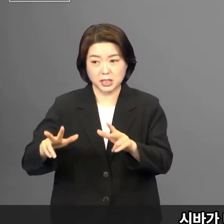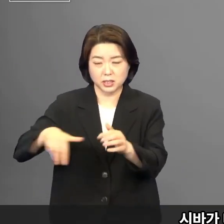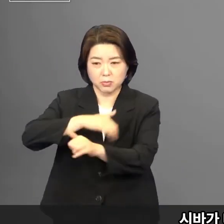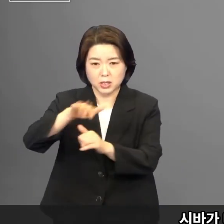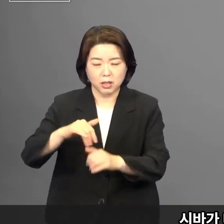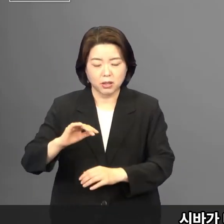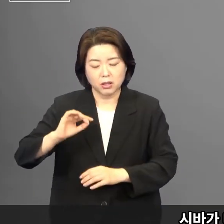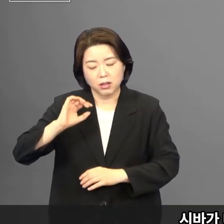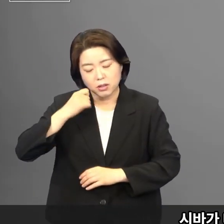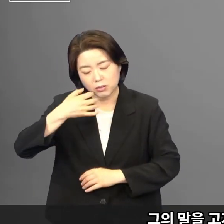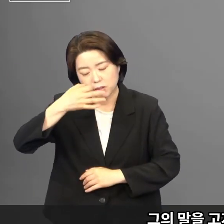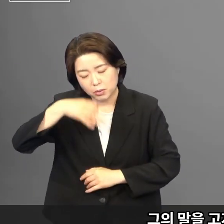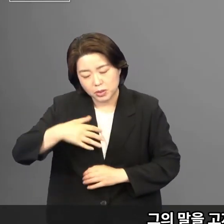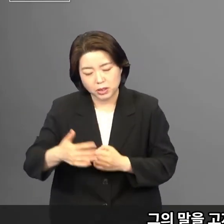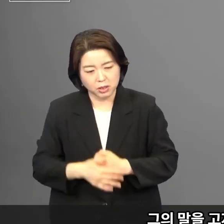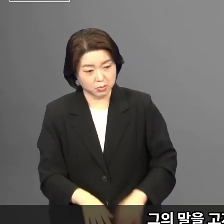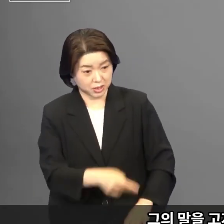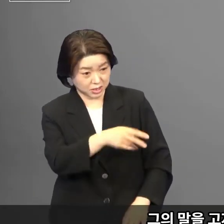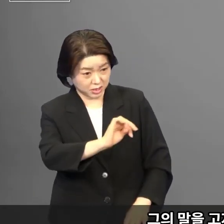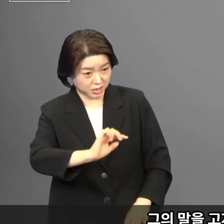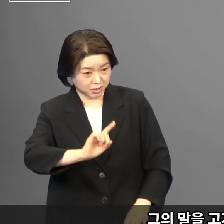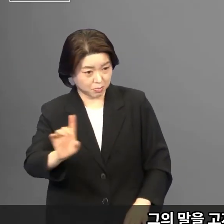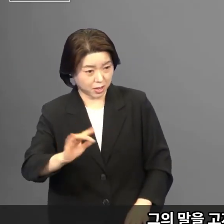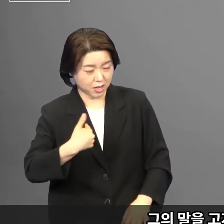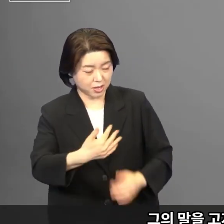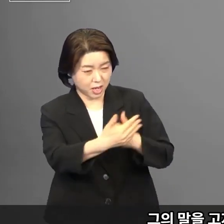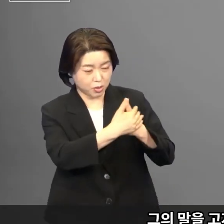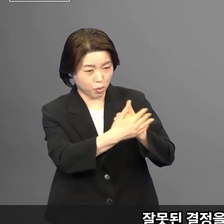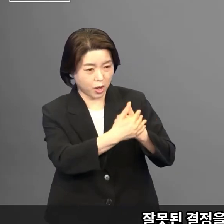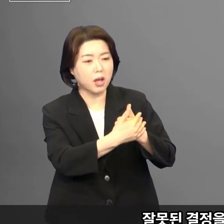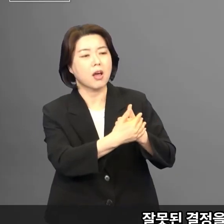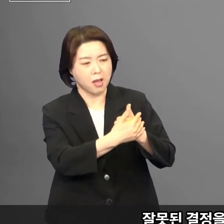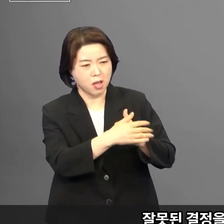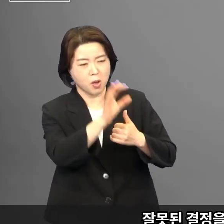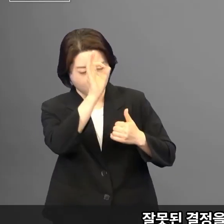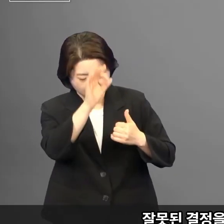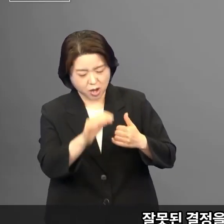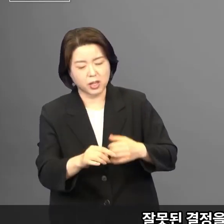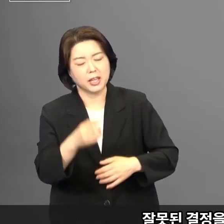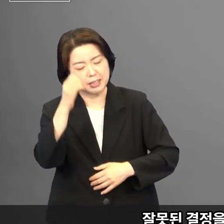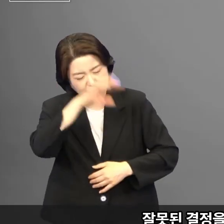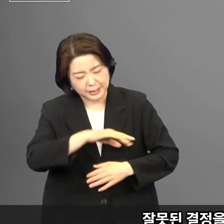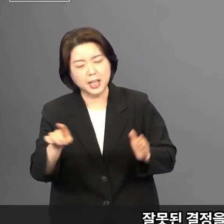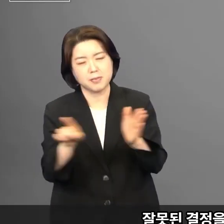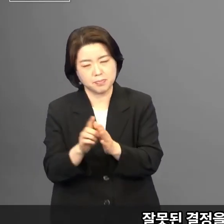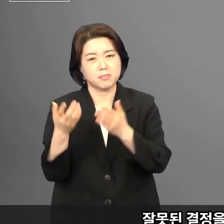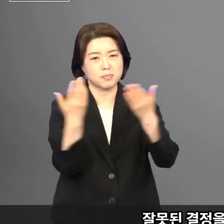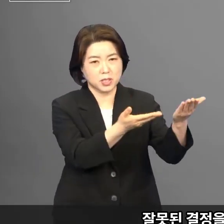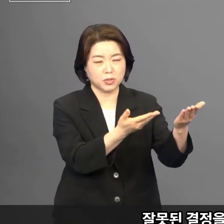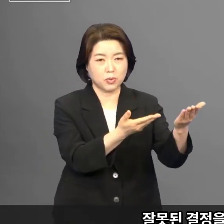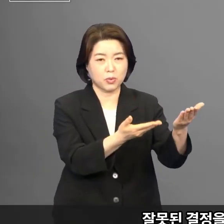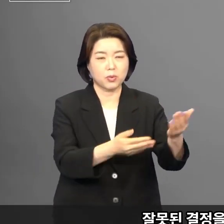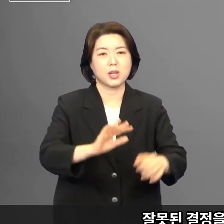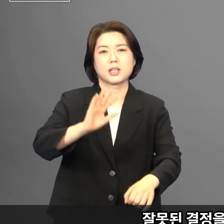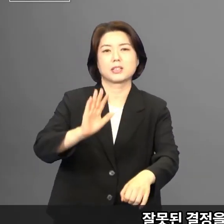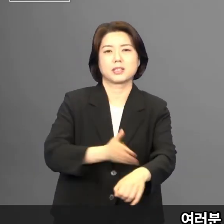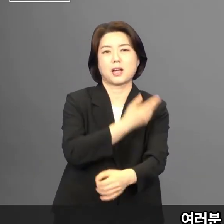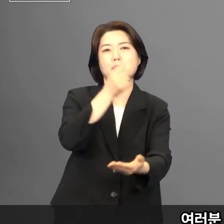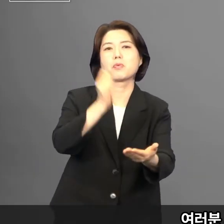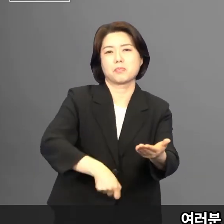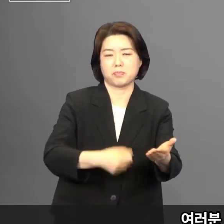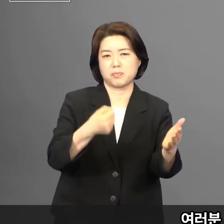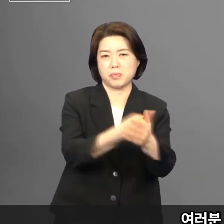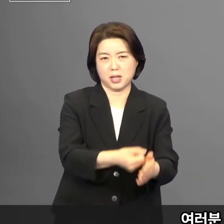시바가 나를 도와주니 그의 말을 고지그대로 듣게 되고 잘못된 결정을 내리게 된다는 거죠.